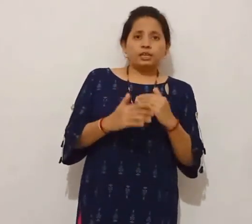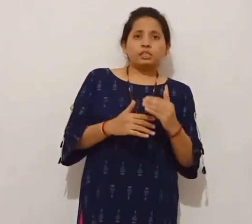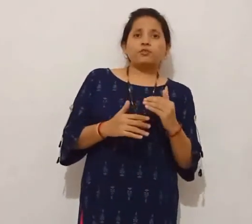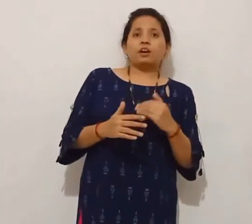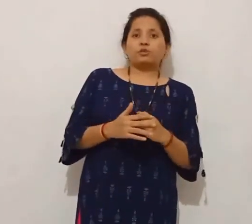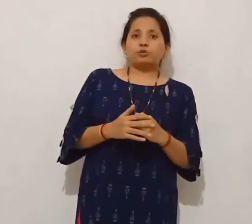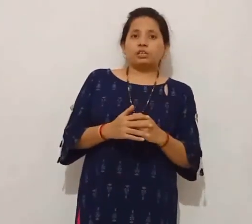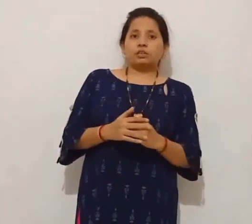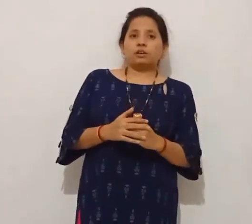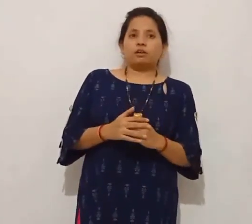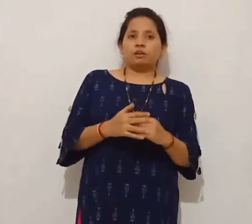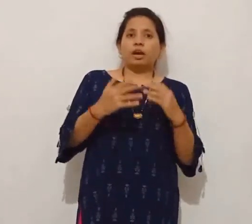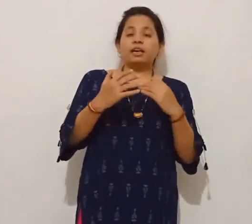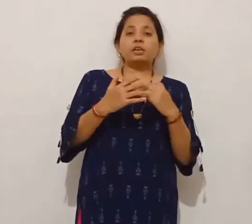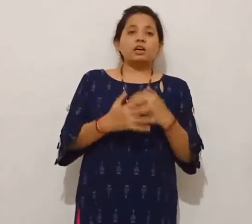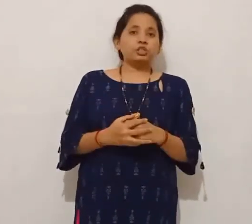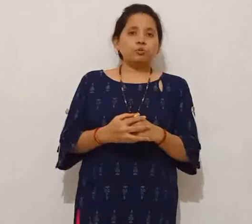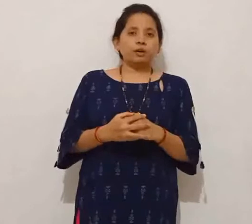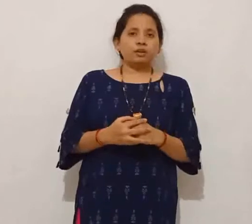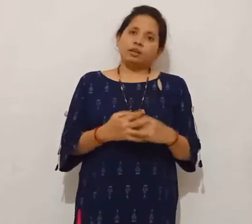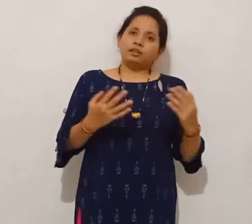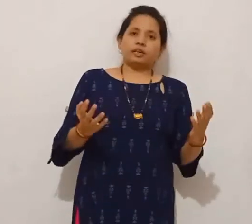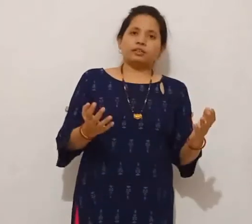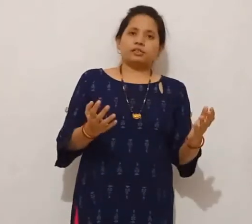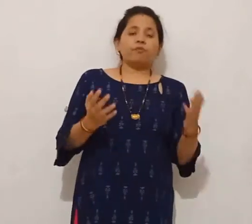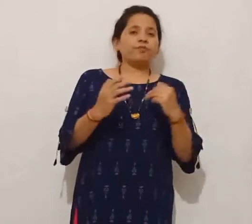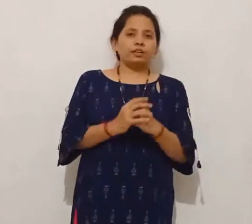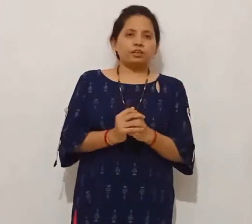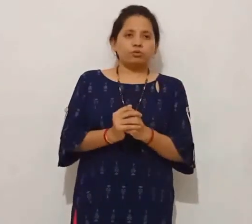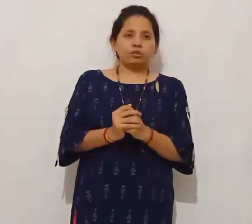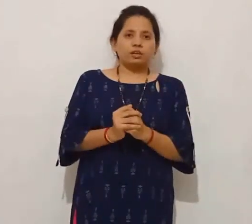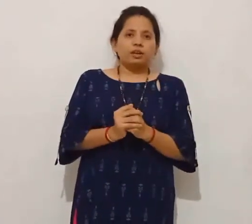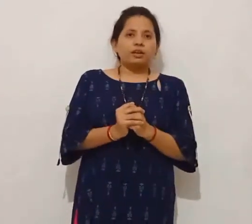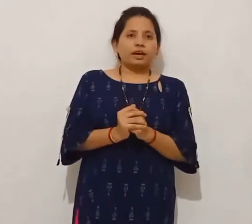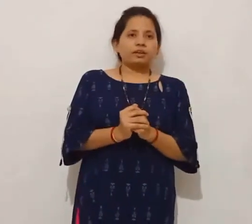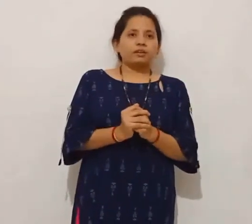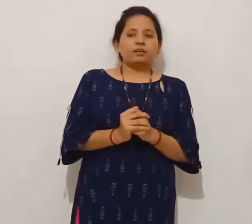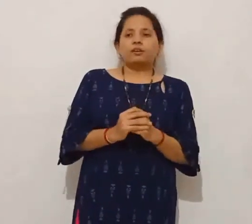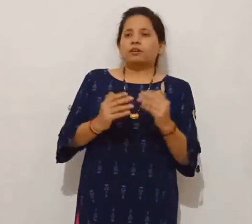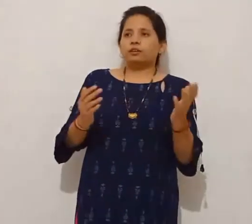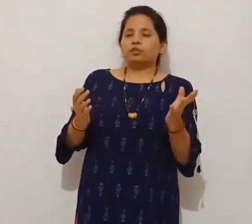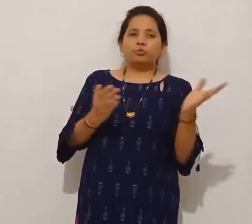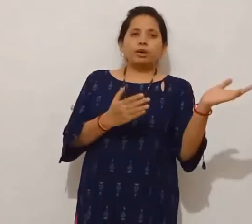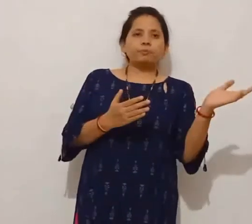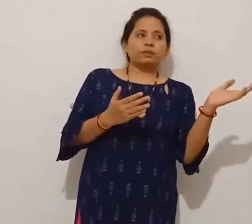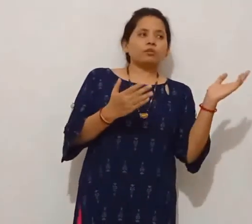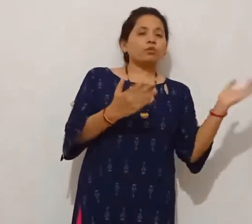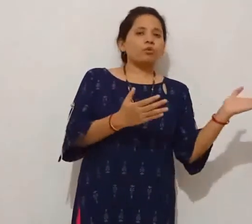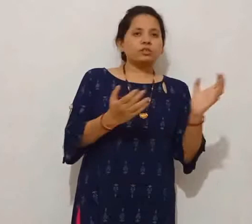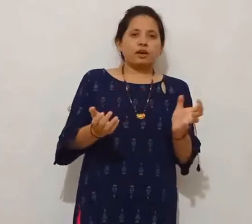थिंग्स वी आर यूजिंग एज अ कंज्यूमर दैट इज अ फाइनल गुड्स. लाइक जो भी हम क्लोथ्स लाते